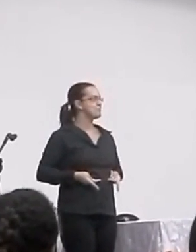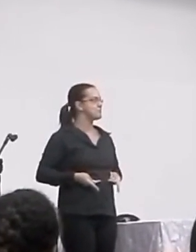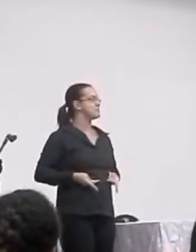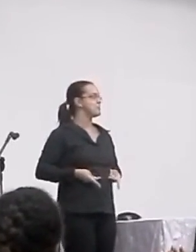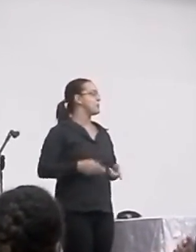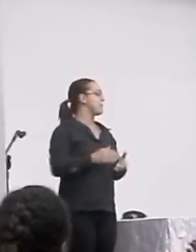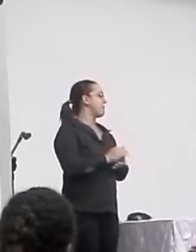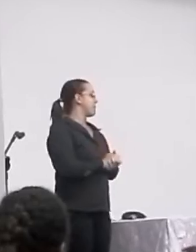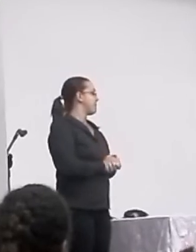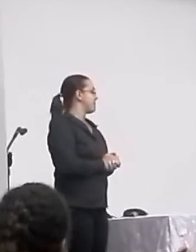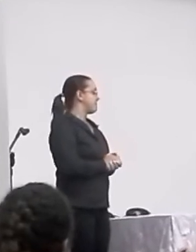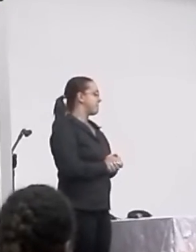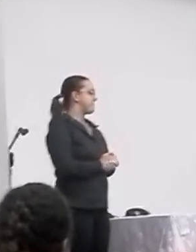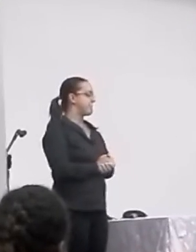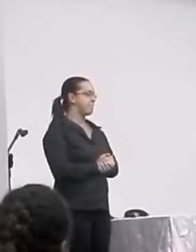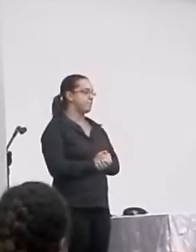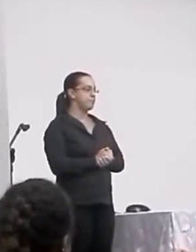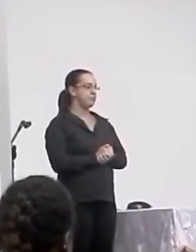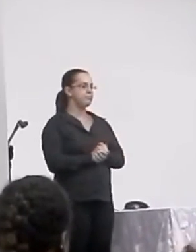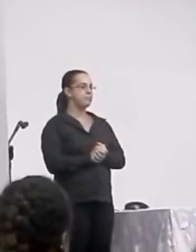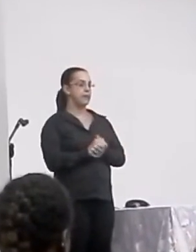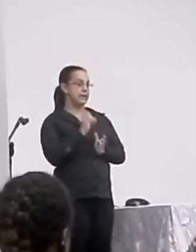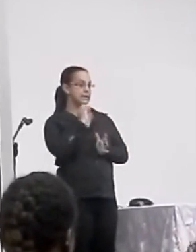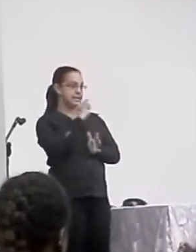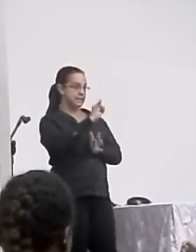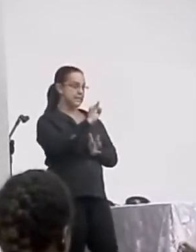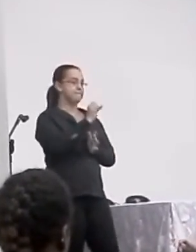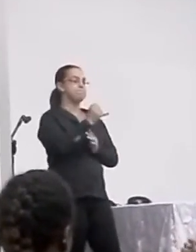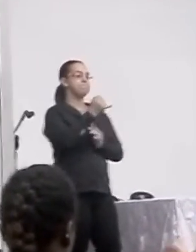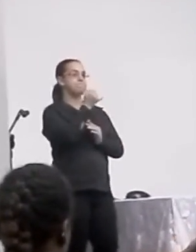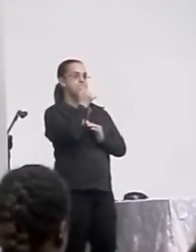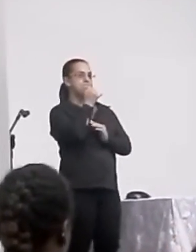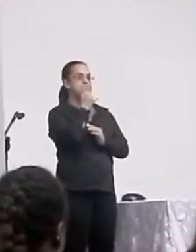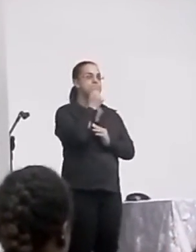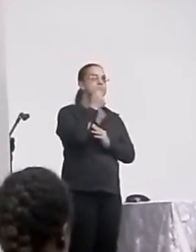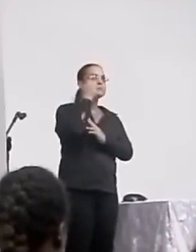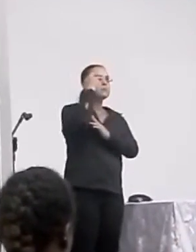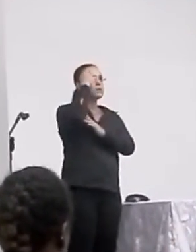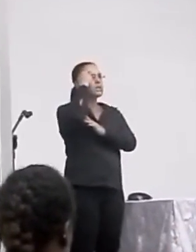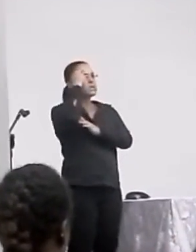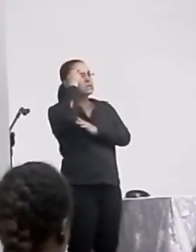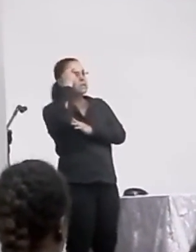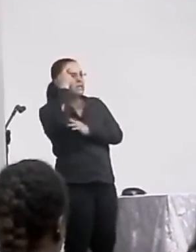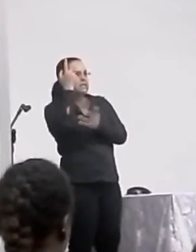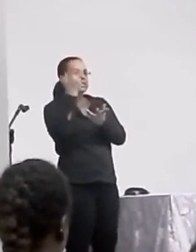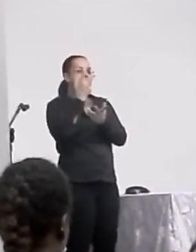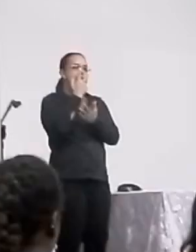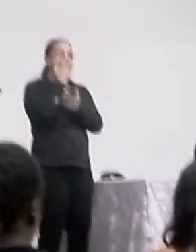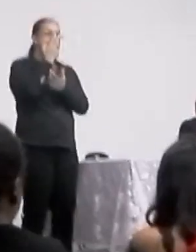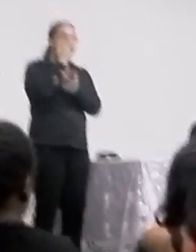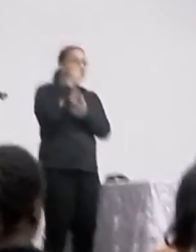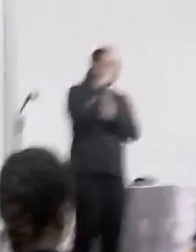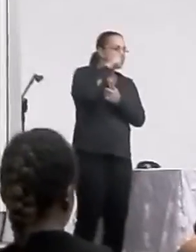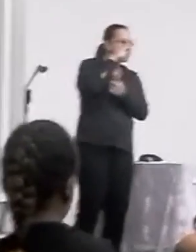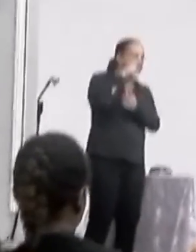se aquele pensamento com risco seria a tarefa das ciências